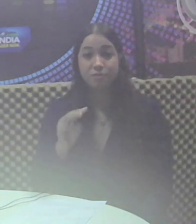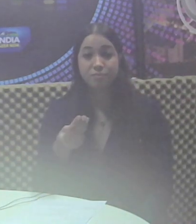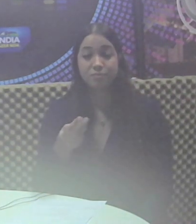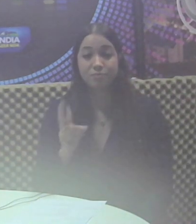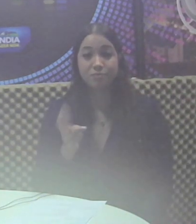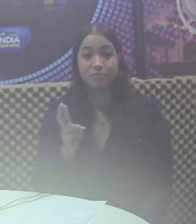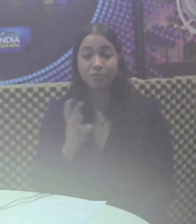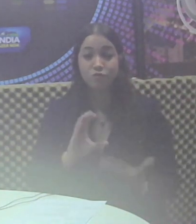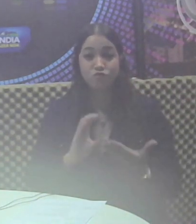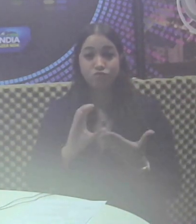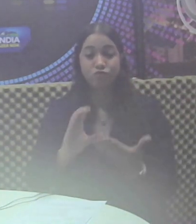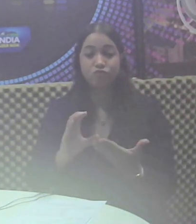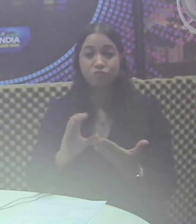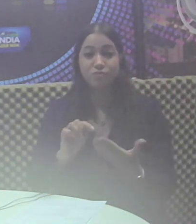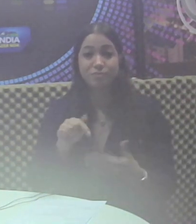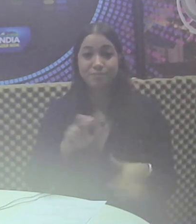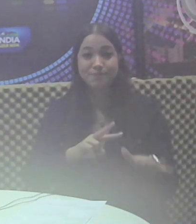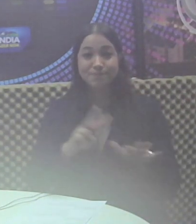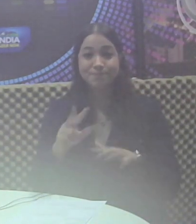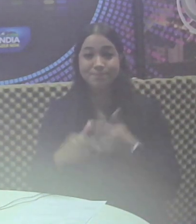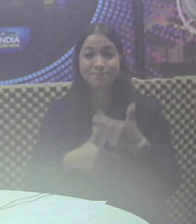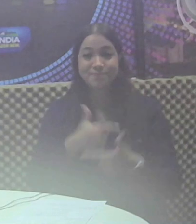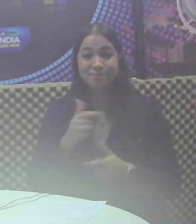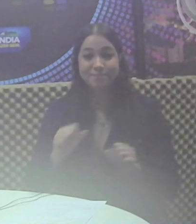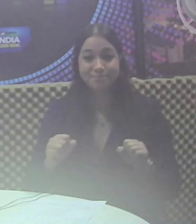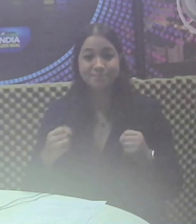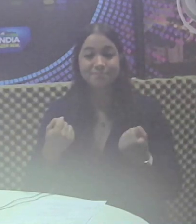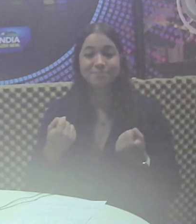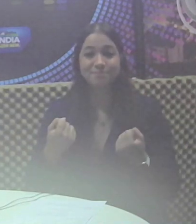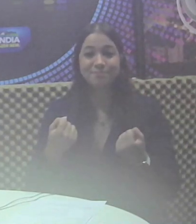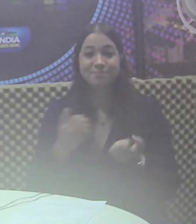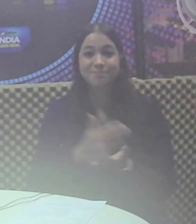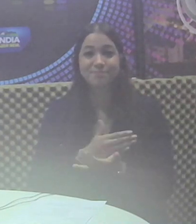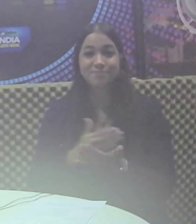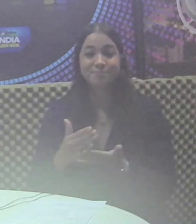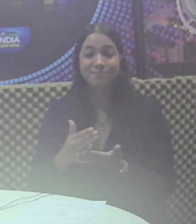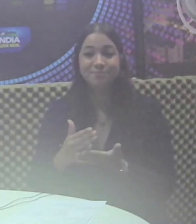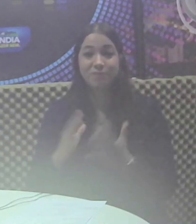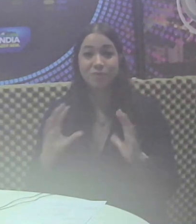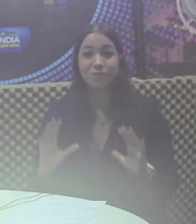reais. Nesta semana, o trabalho foi reforçado com o início de mais